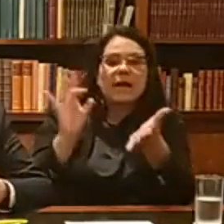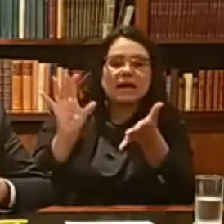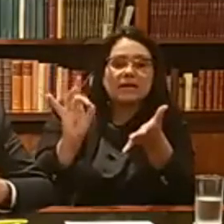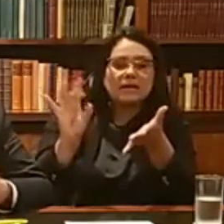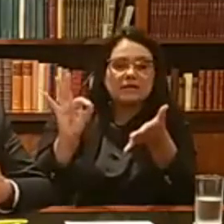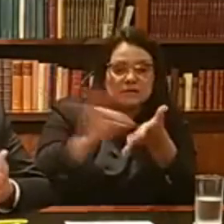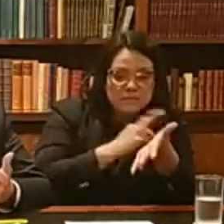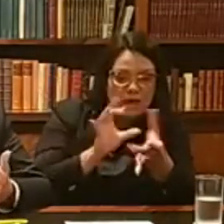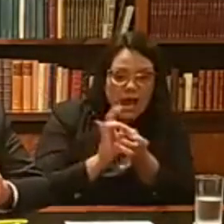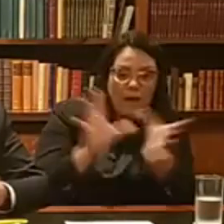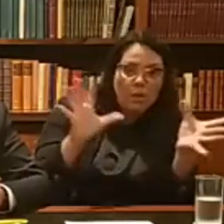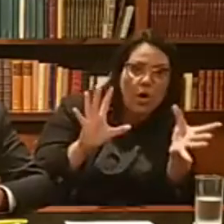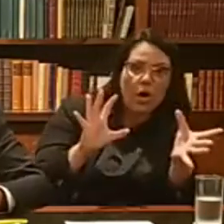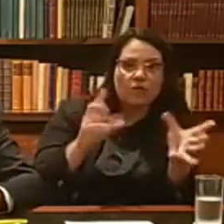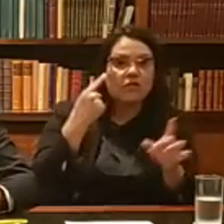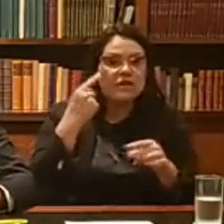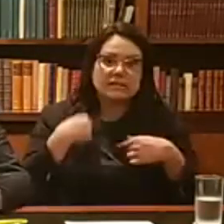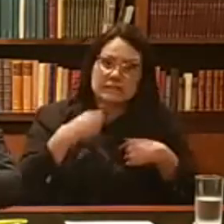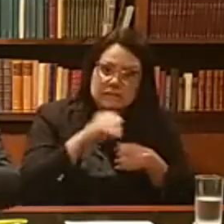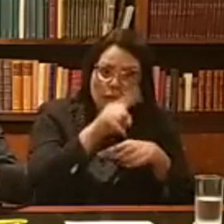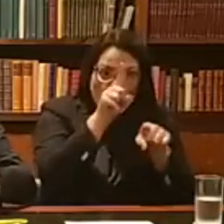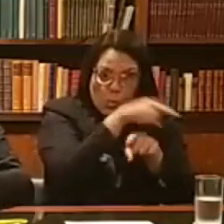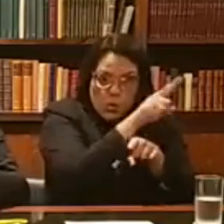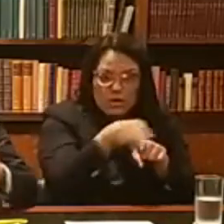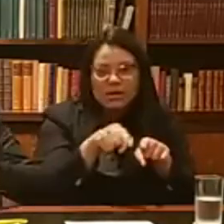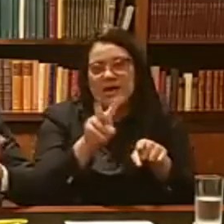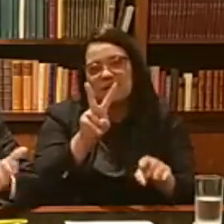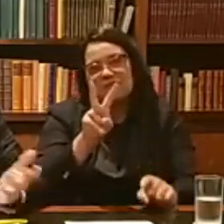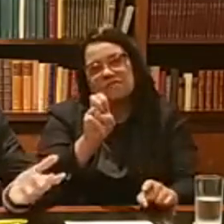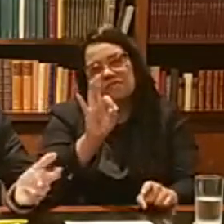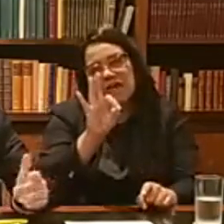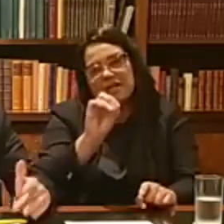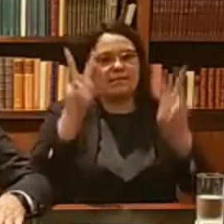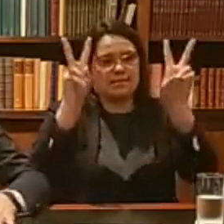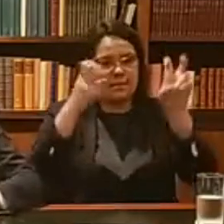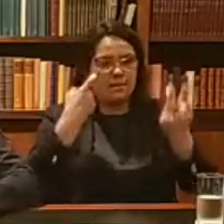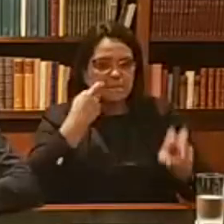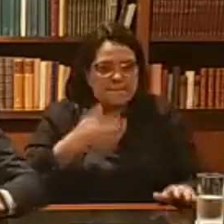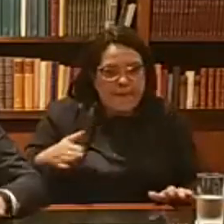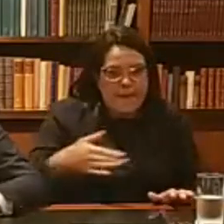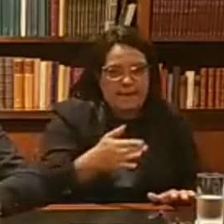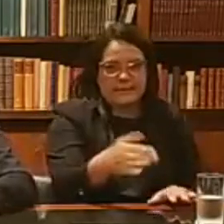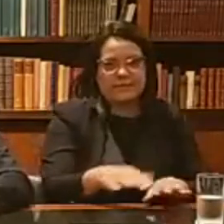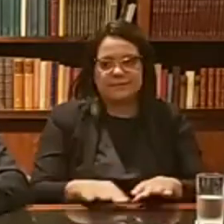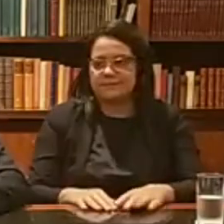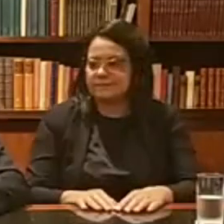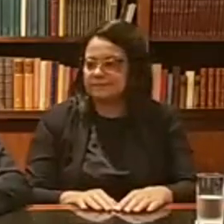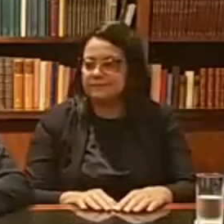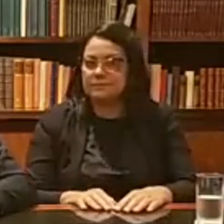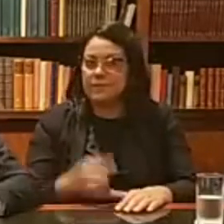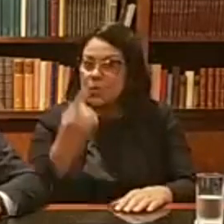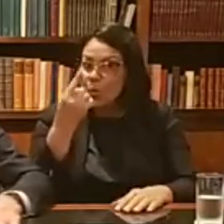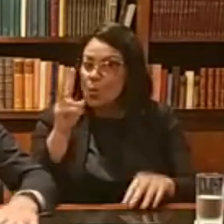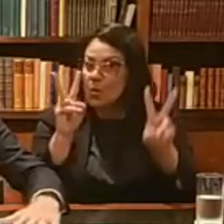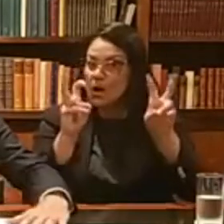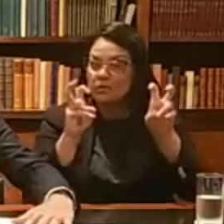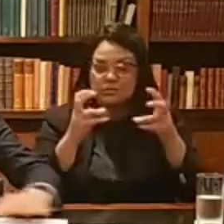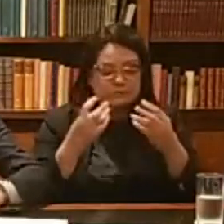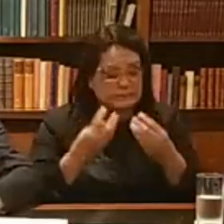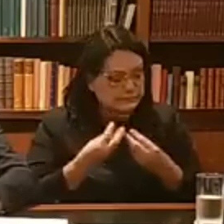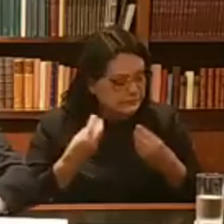né? O que pode vetar ou sancionar. Sem que o veto é a última palavra do parlamento, não é, meu? Pessoal, tem um assunto aqui extremamente delicado. Eu